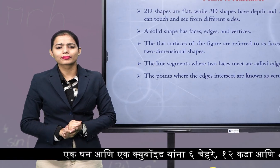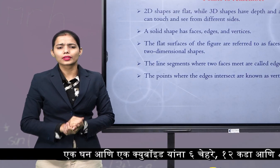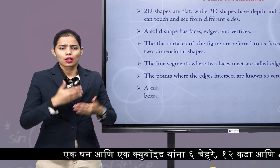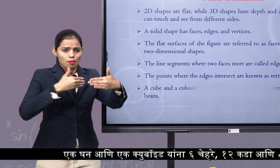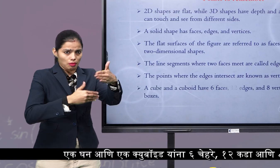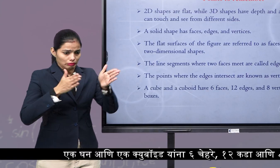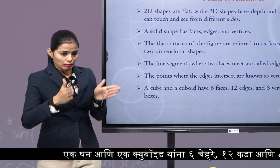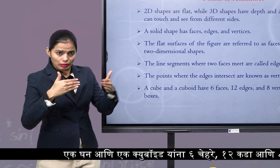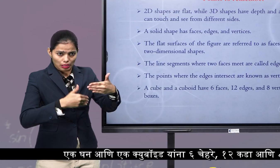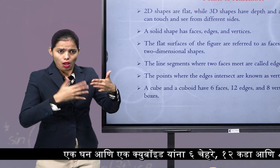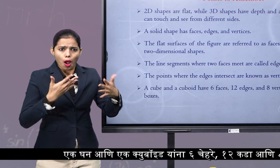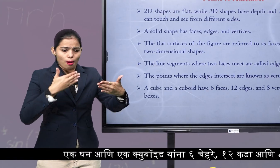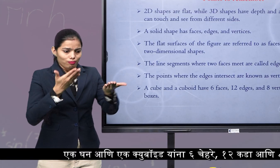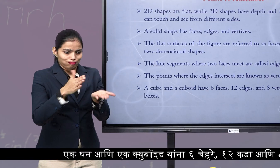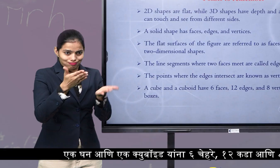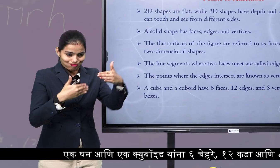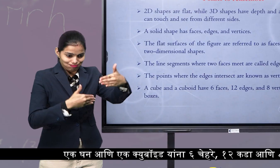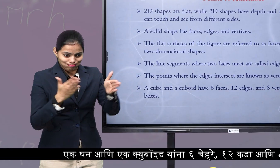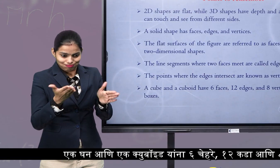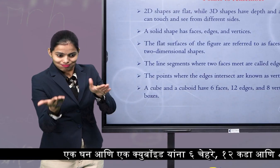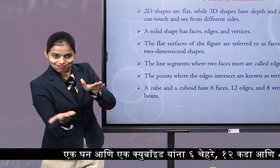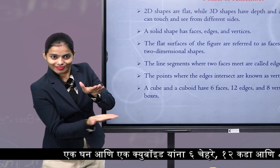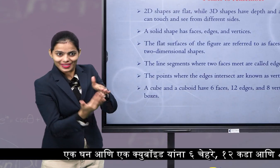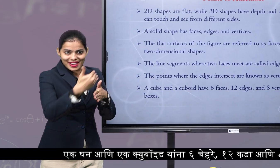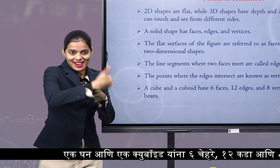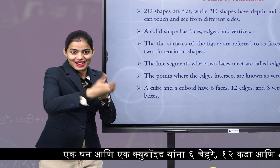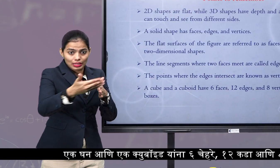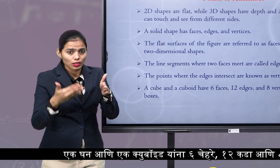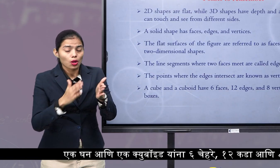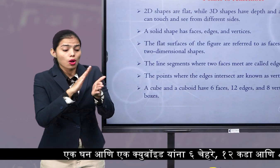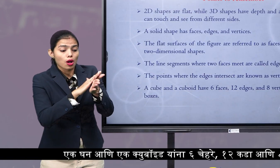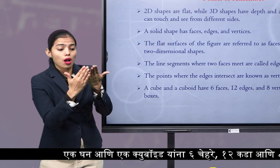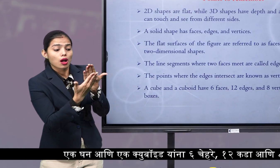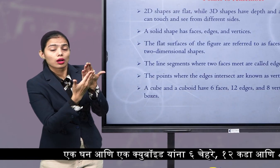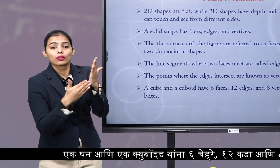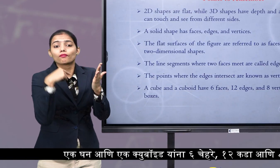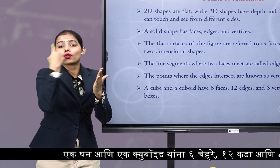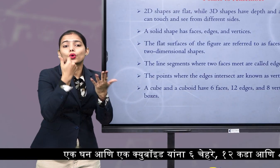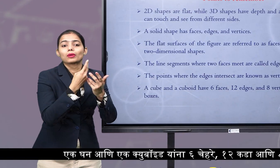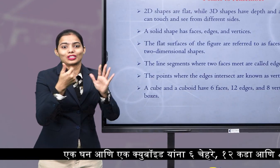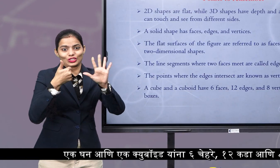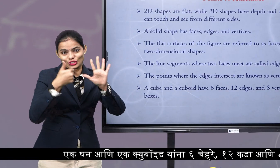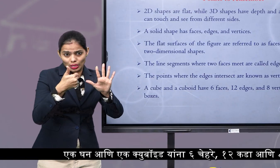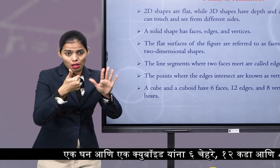एक घन आणि एक क्युबॉइड यांना 6 चेहरे, 12 कडा आणि 8 शीर्ष असतात.